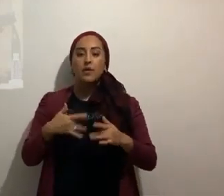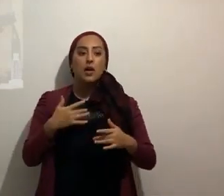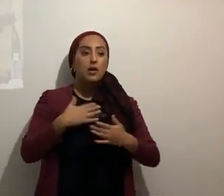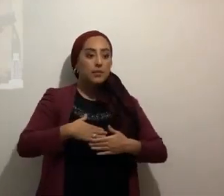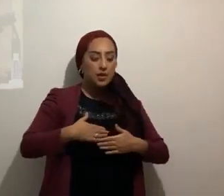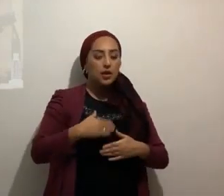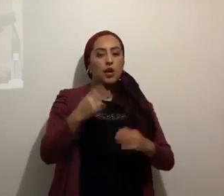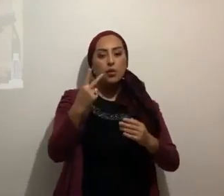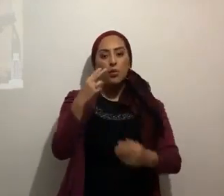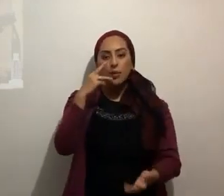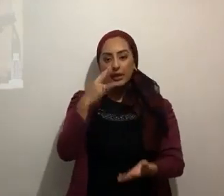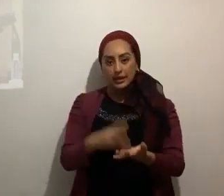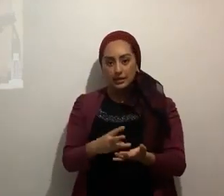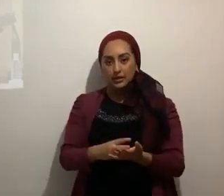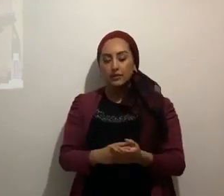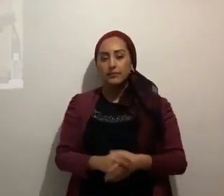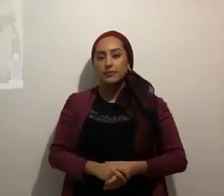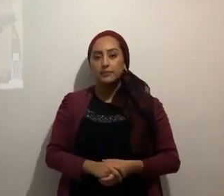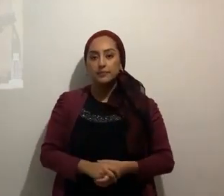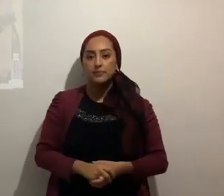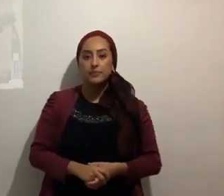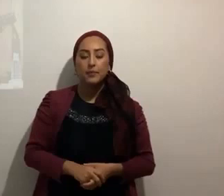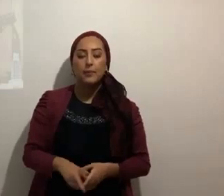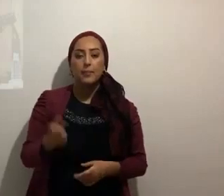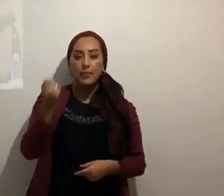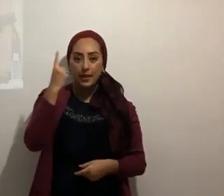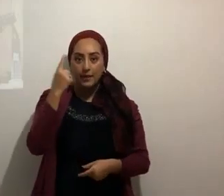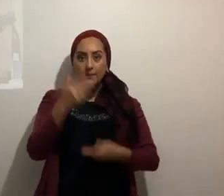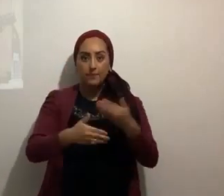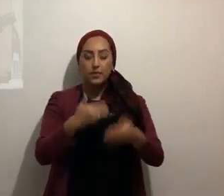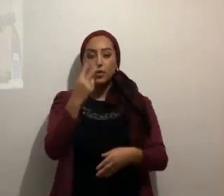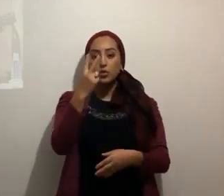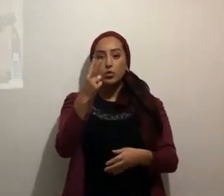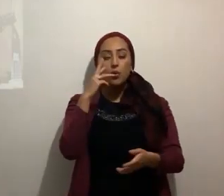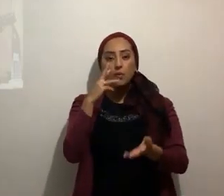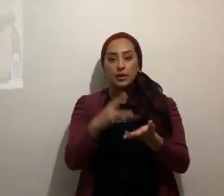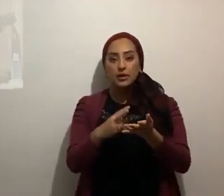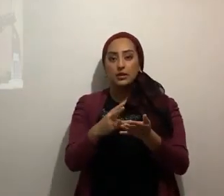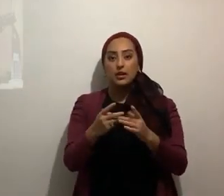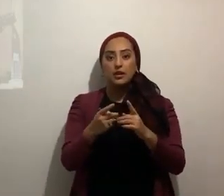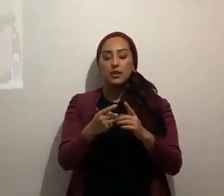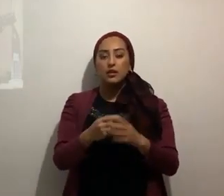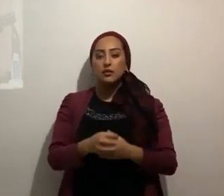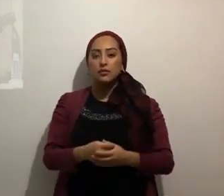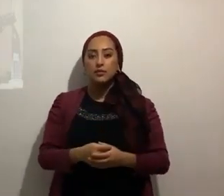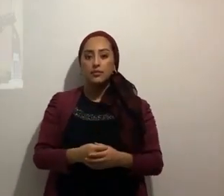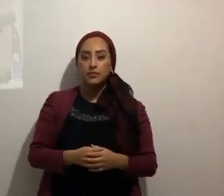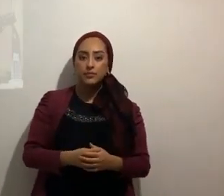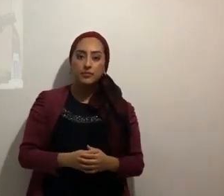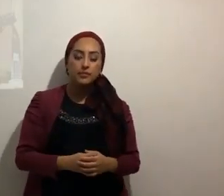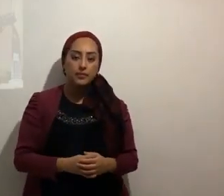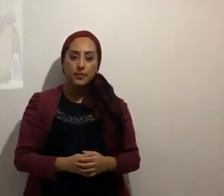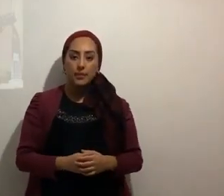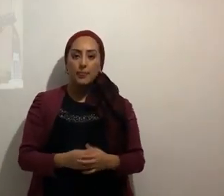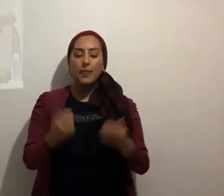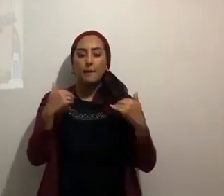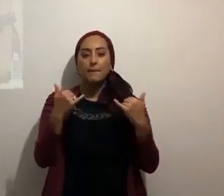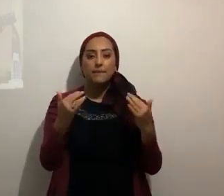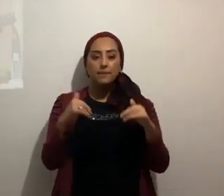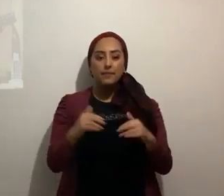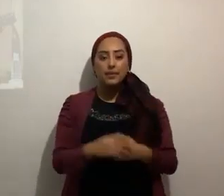Ahí están los dos testigos. ¿Vamos entendiendo? Los dos testigos no de Apocalipsis, por favor, nadie se vaya a confundir.